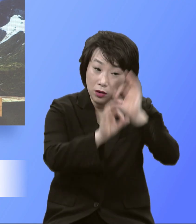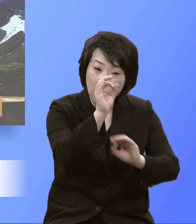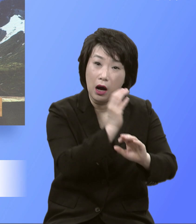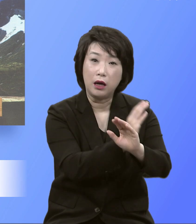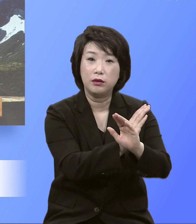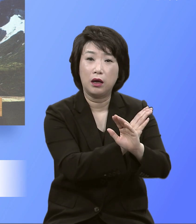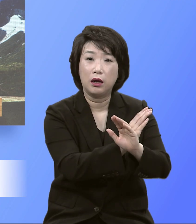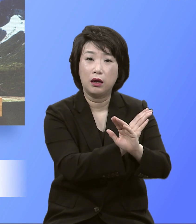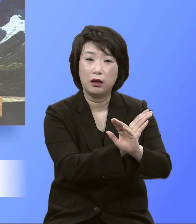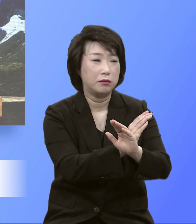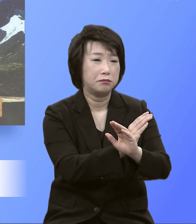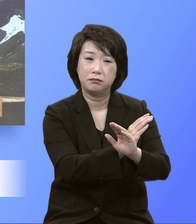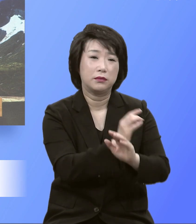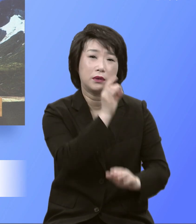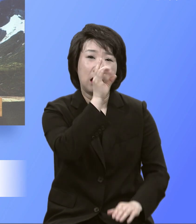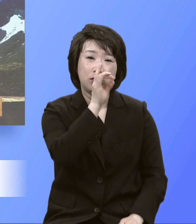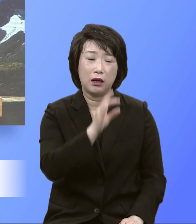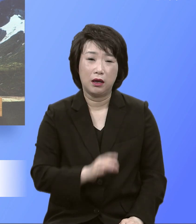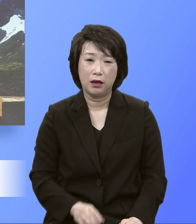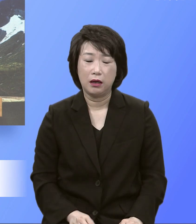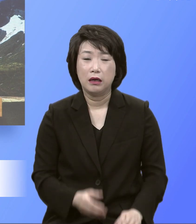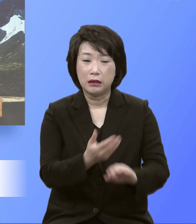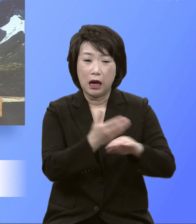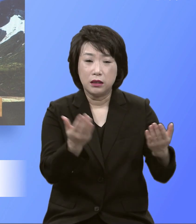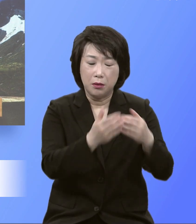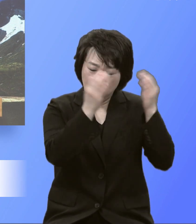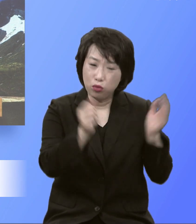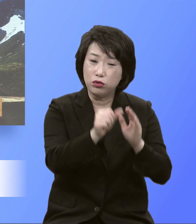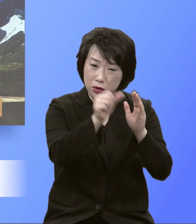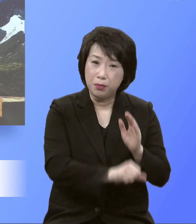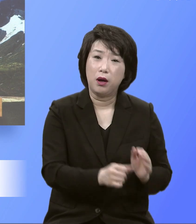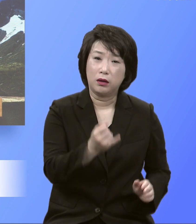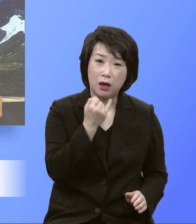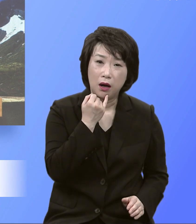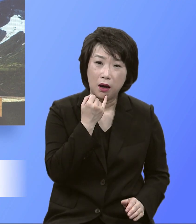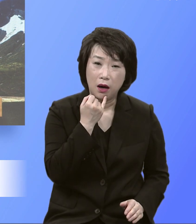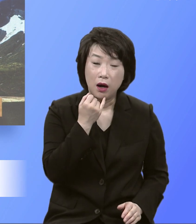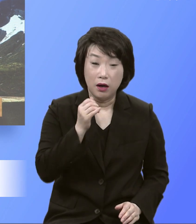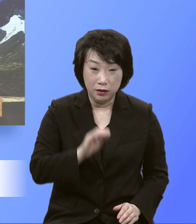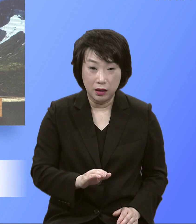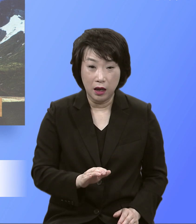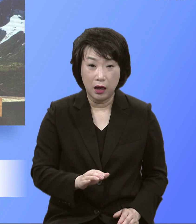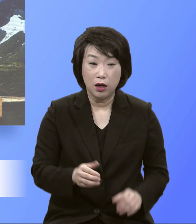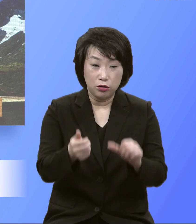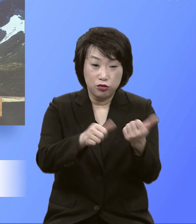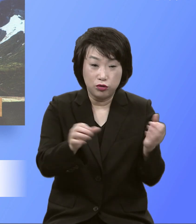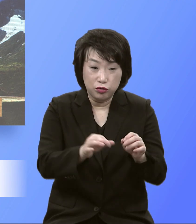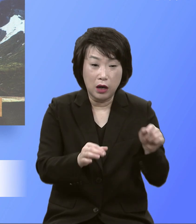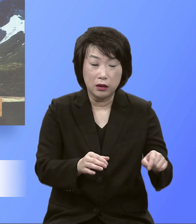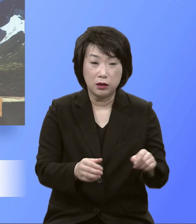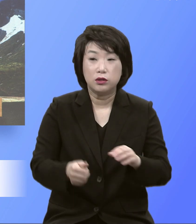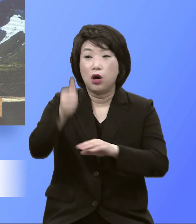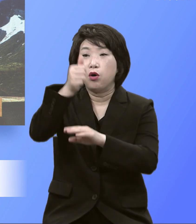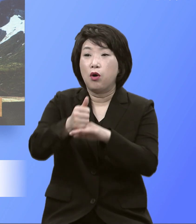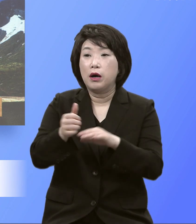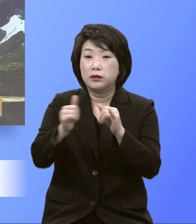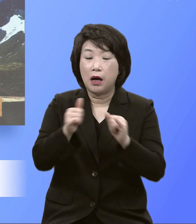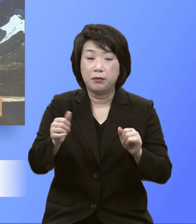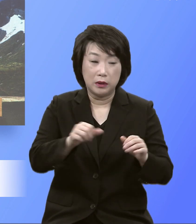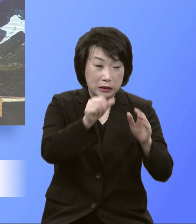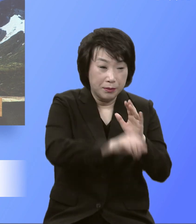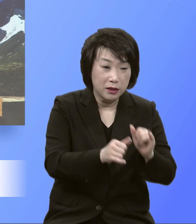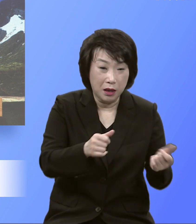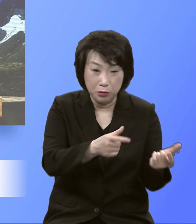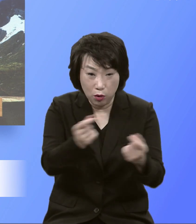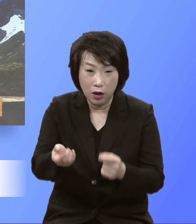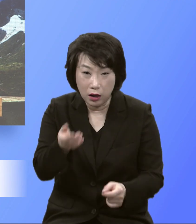안 돼. 다른 거 다 실패해도 별거 아니야. 그거 죽는 순간에 성공한 사람에 실패한 사람에